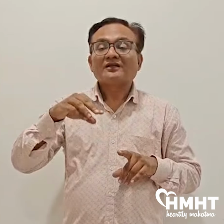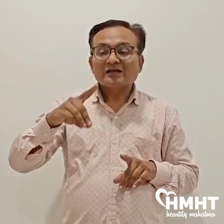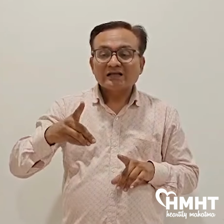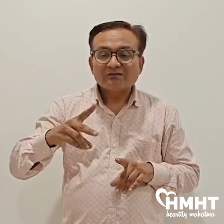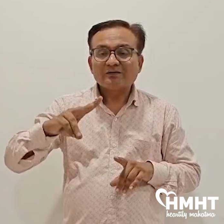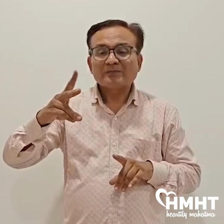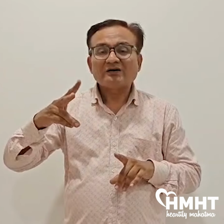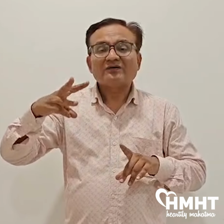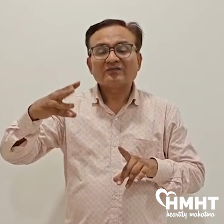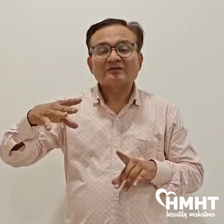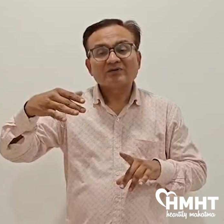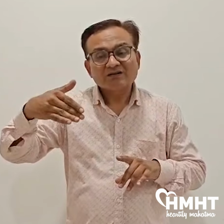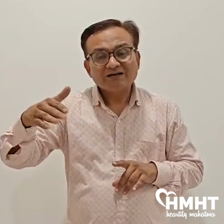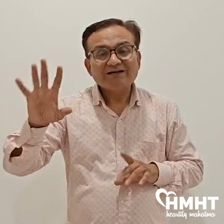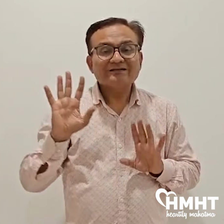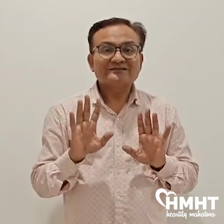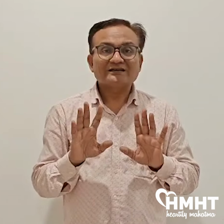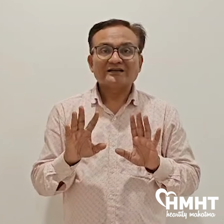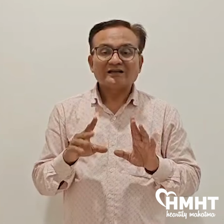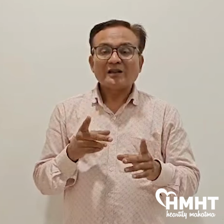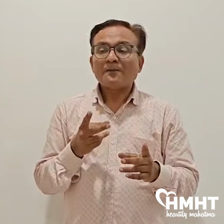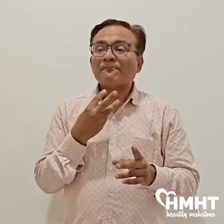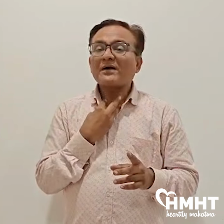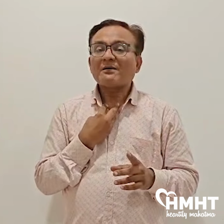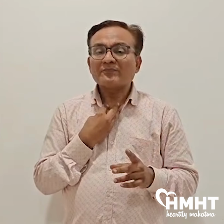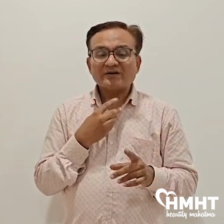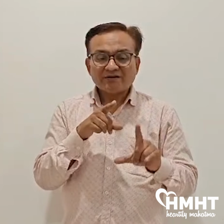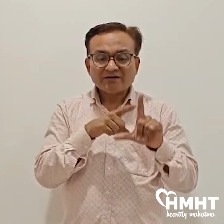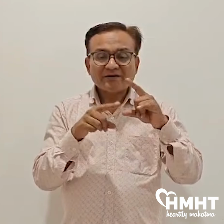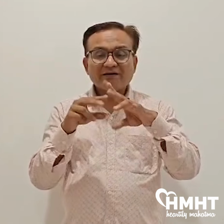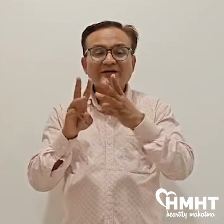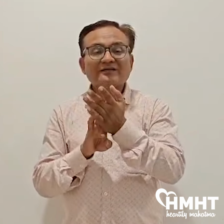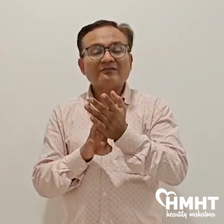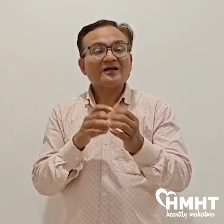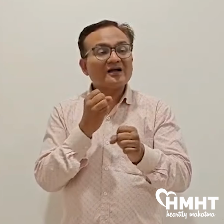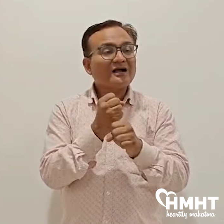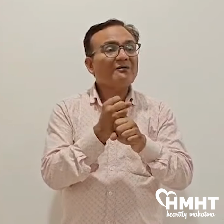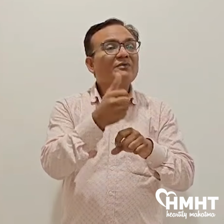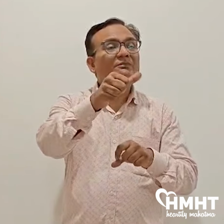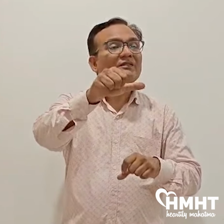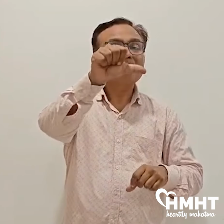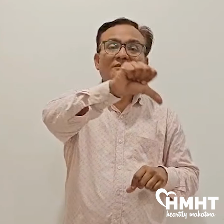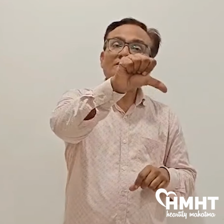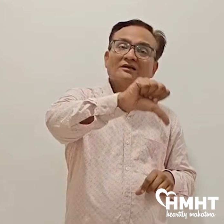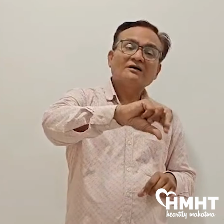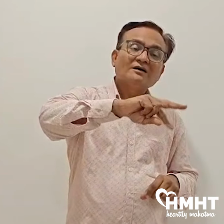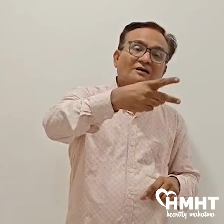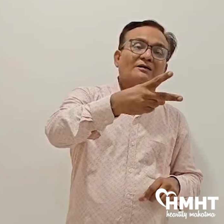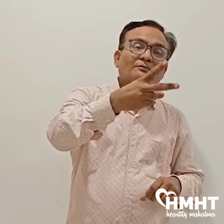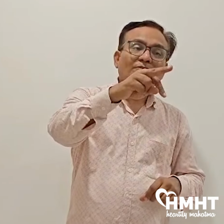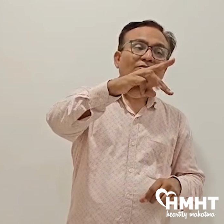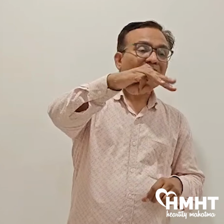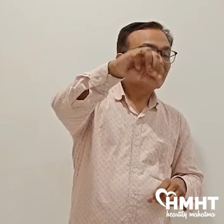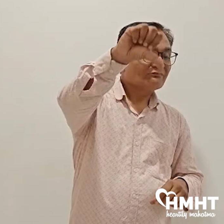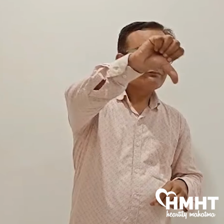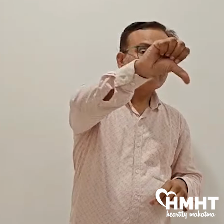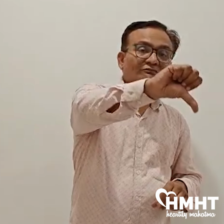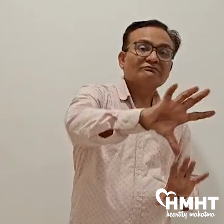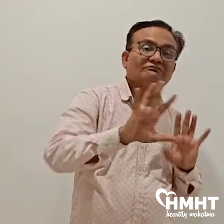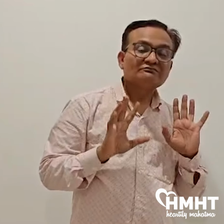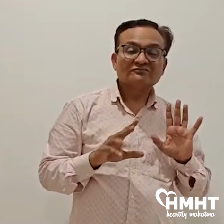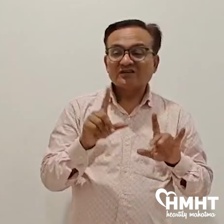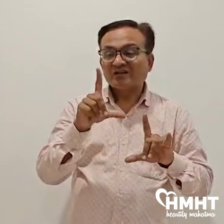આવે, અંધારામાંય ક્રમ મળ્યા કરે. અને પાપની લિંક શરૂ થાય ને એટલે 51 પછી 5 આવે, 5 પછી 22 આવે. લિંક તૂટી